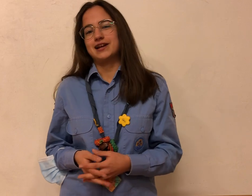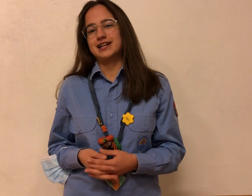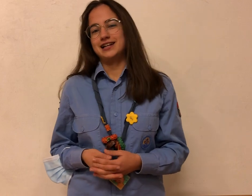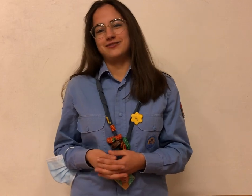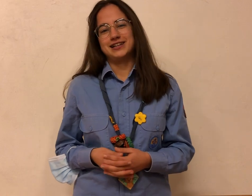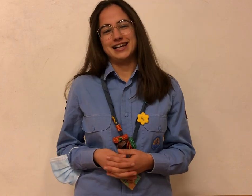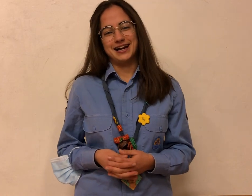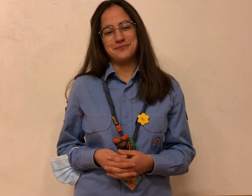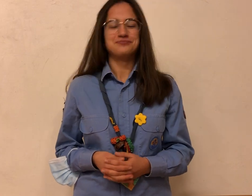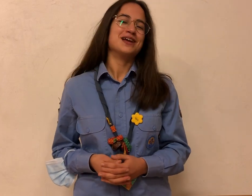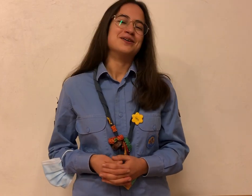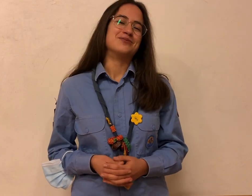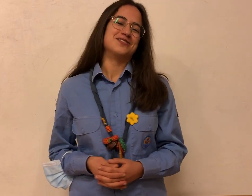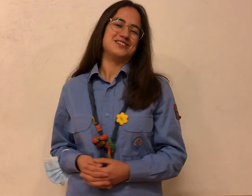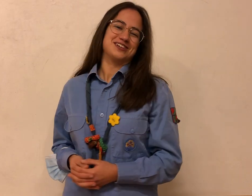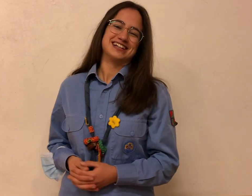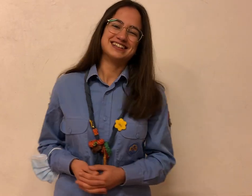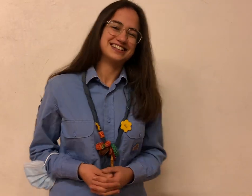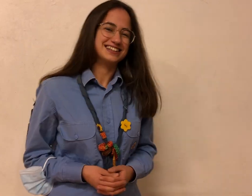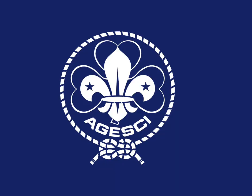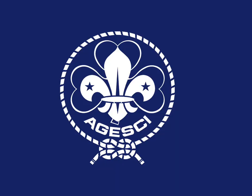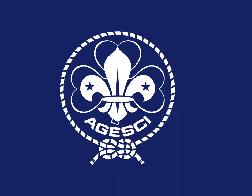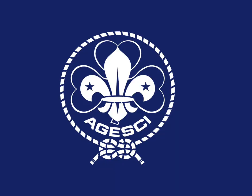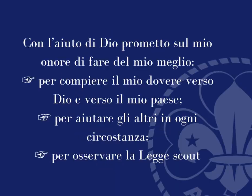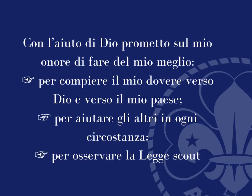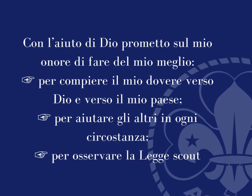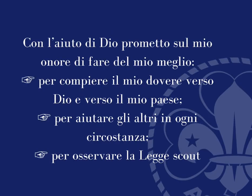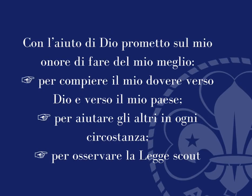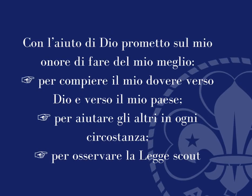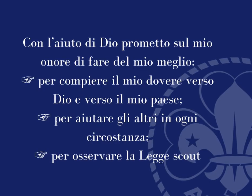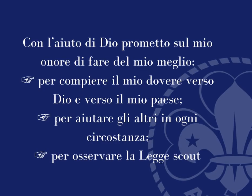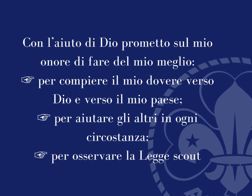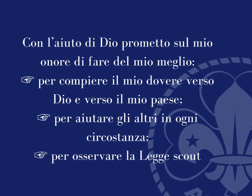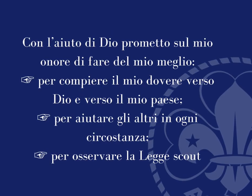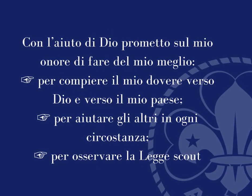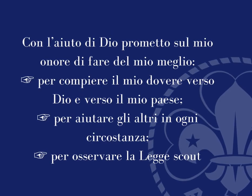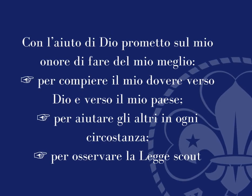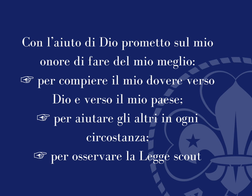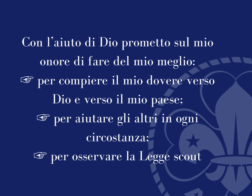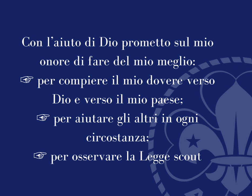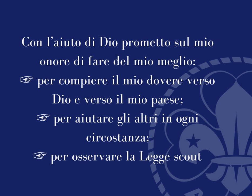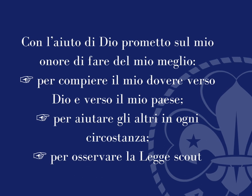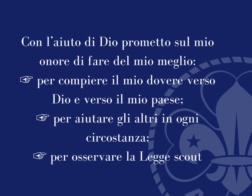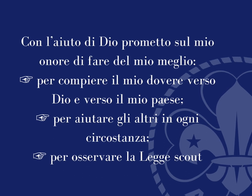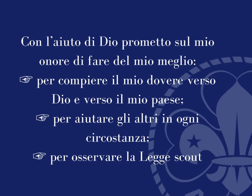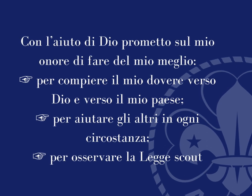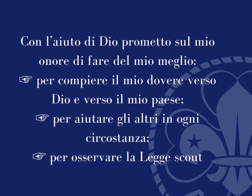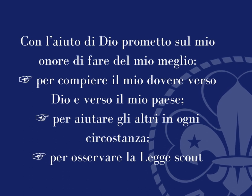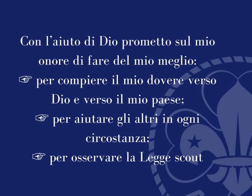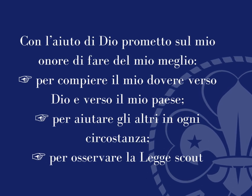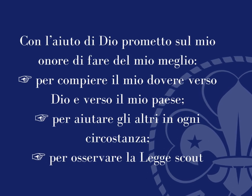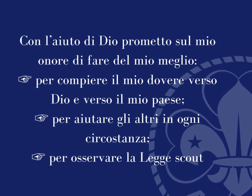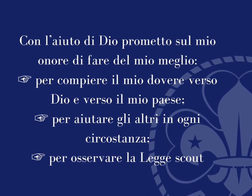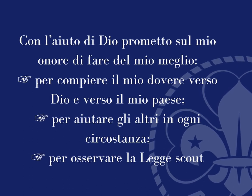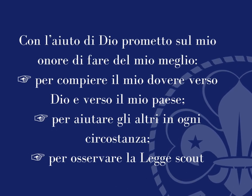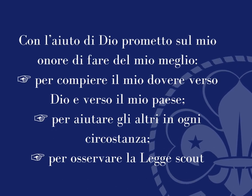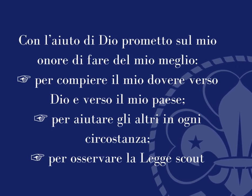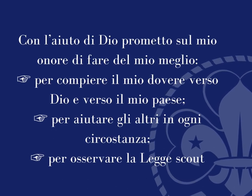della lingua italiana. Buona visione! Con l'aiuto di Dio prometto sul mio onore di fare del mio meglio, per compiere